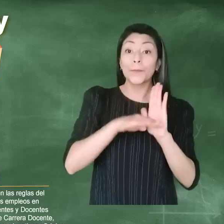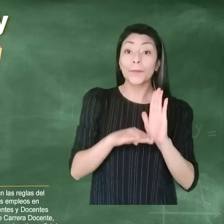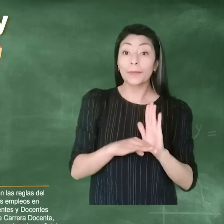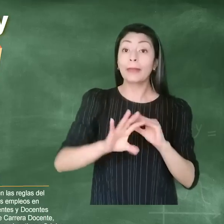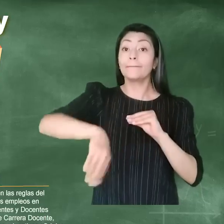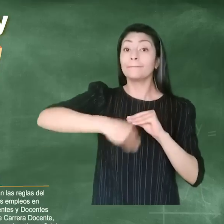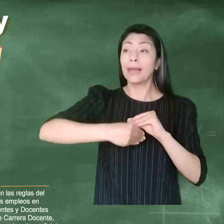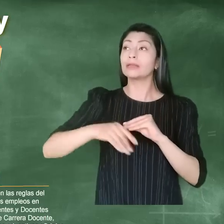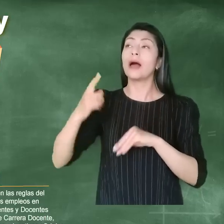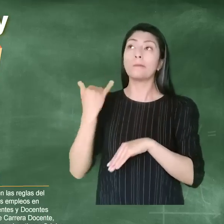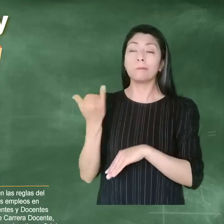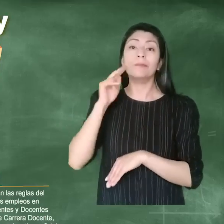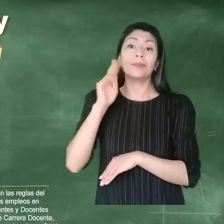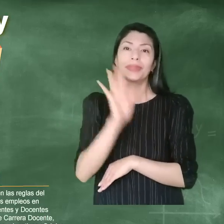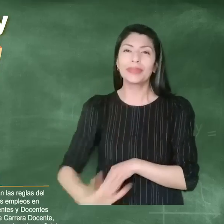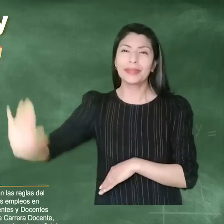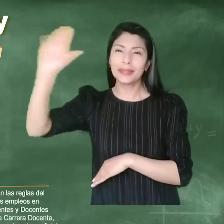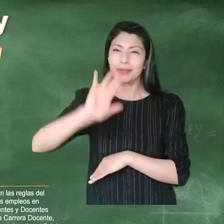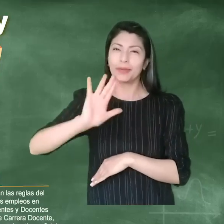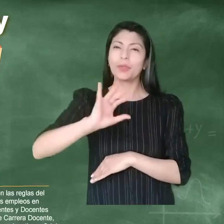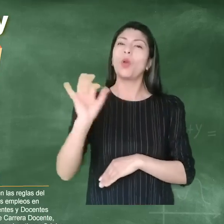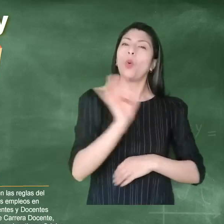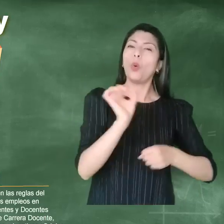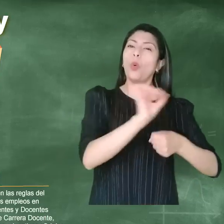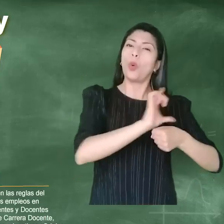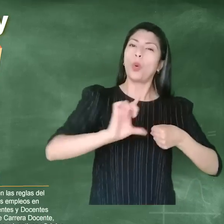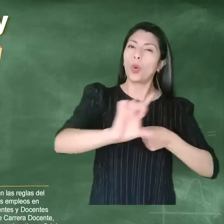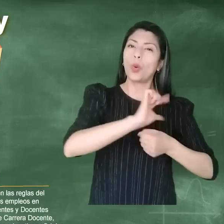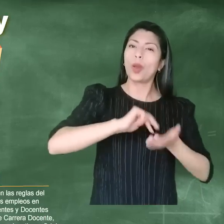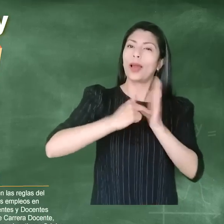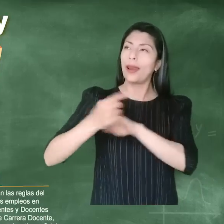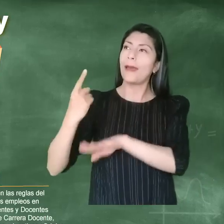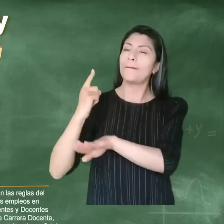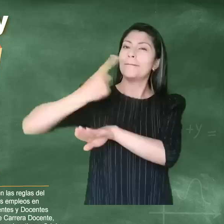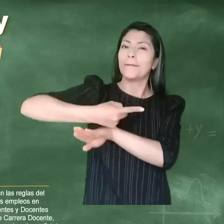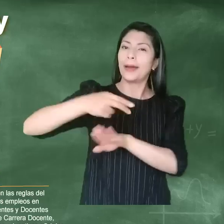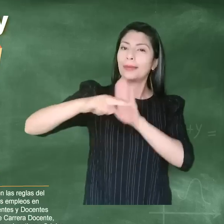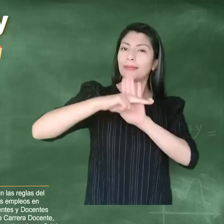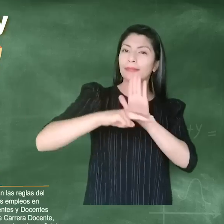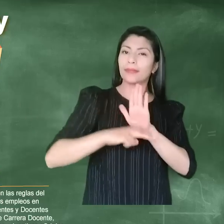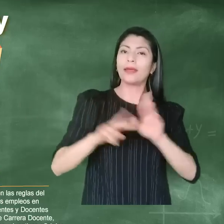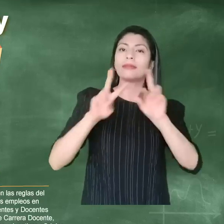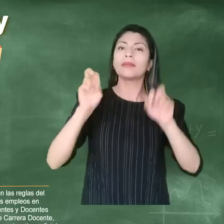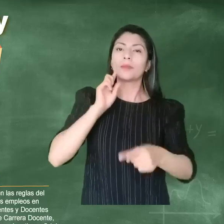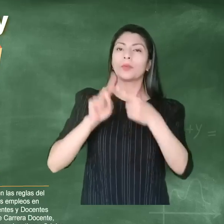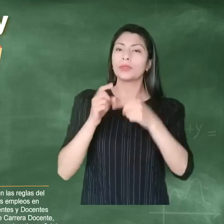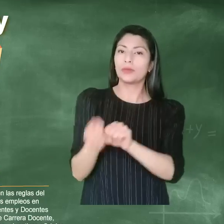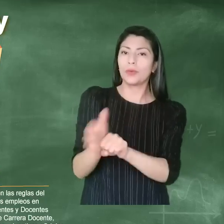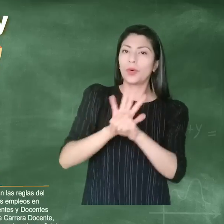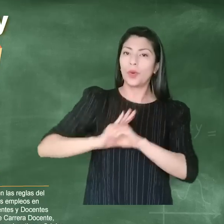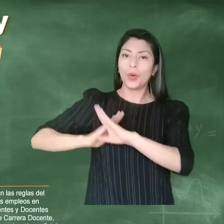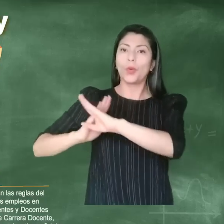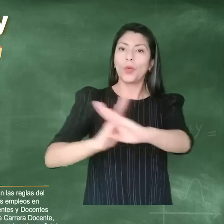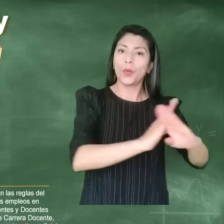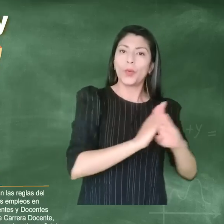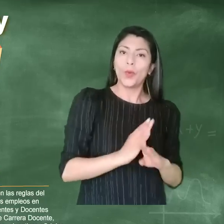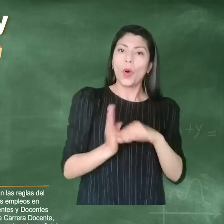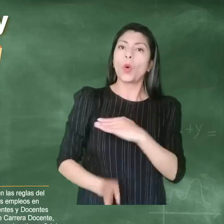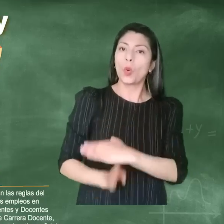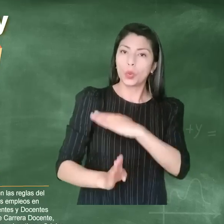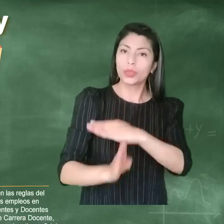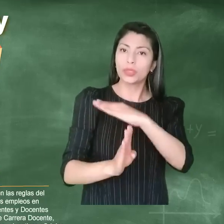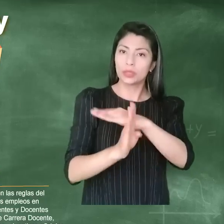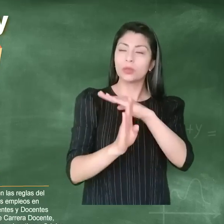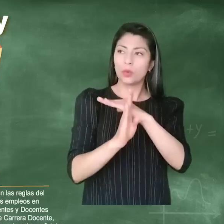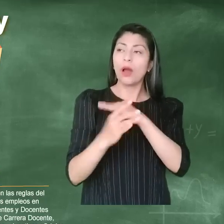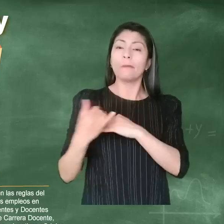las medidas adoptadas por las autoridades nacionales y o locales para prevenir y mitigar el contagio por el COVID-19